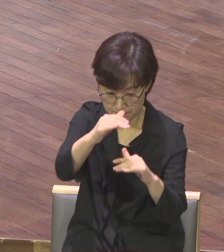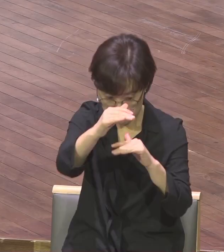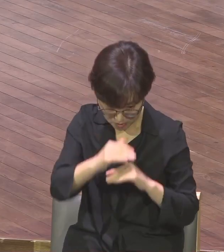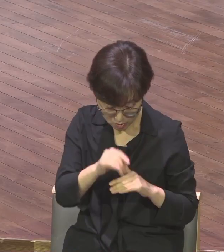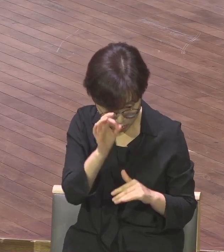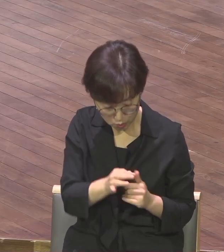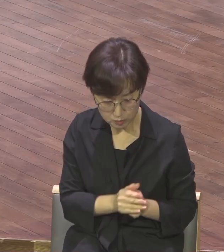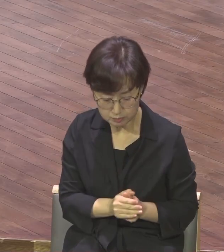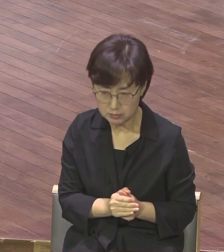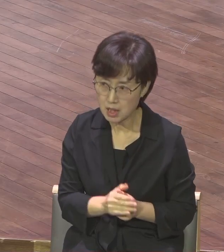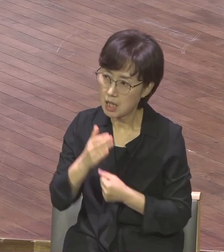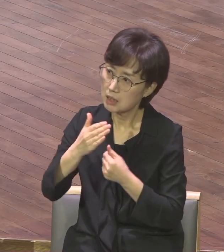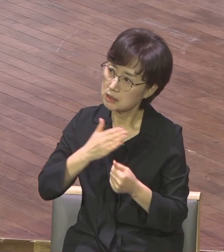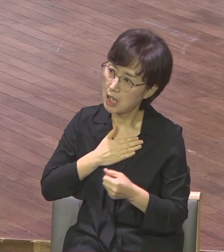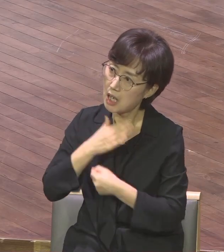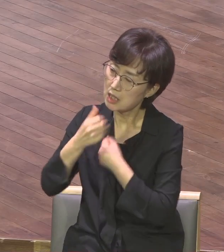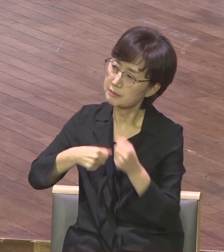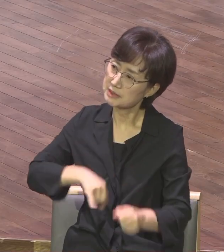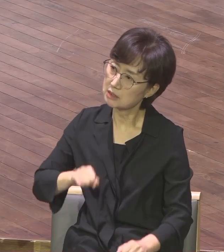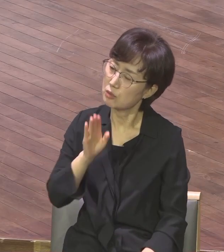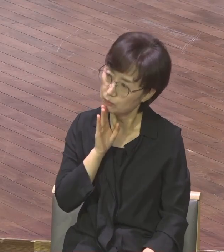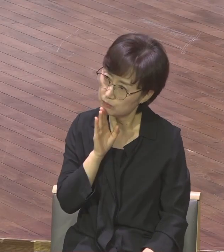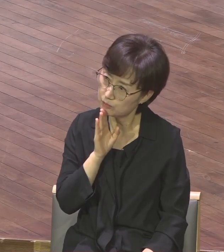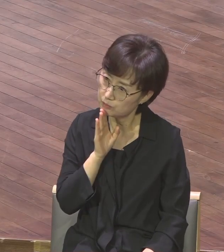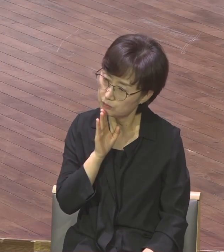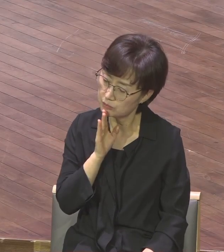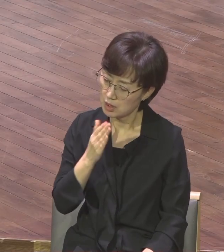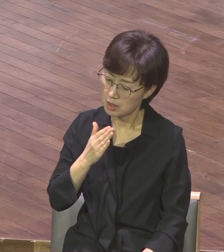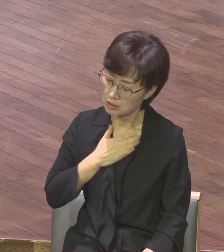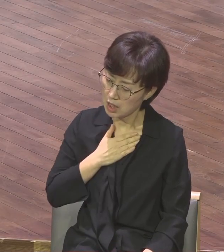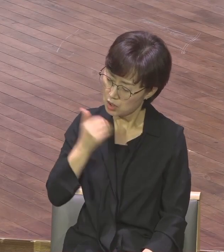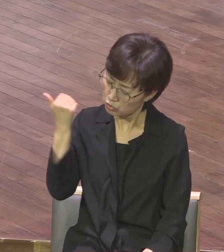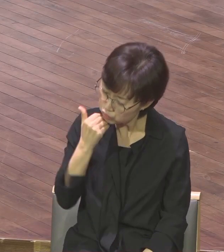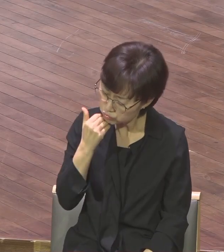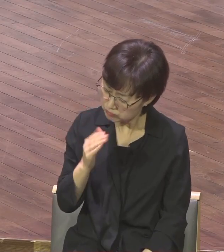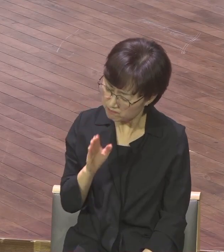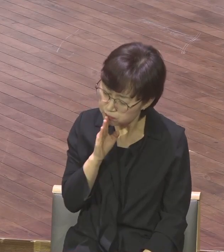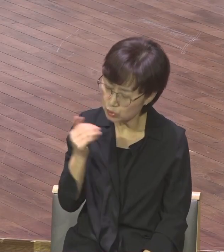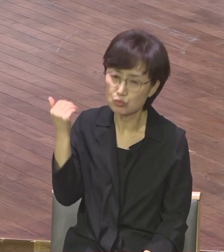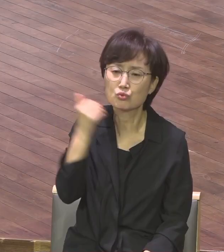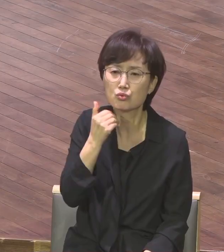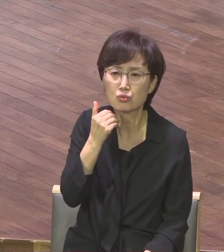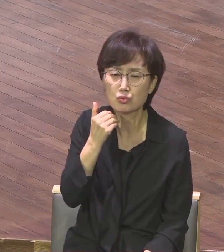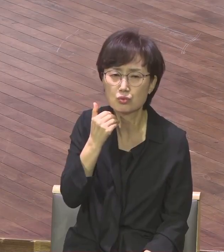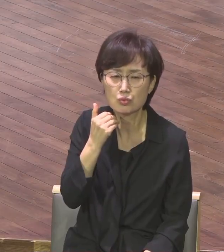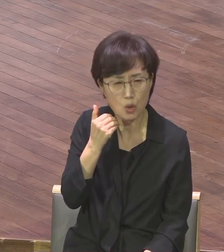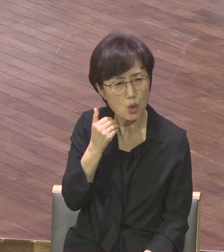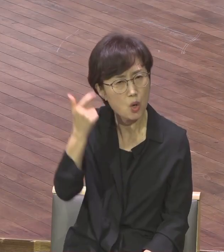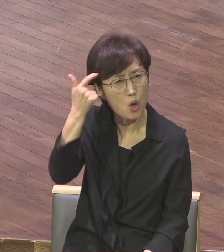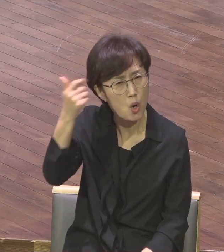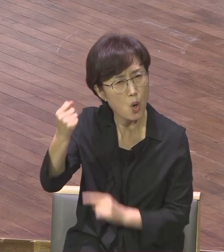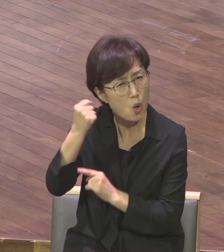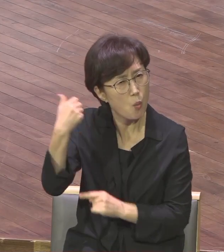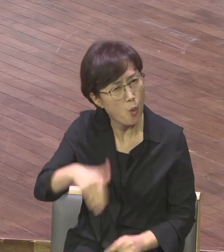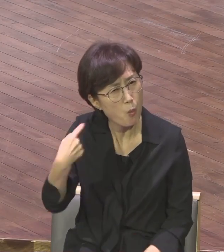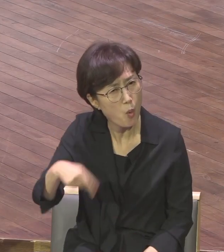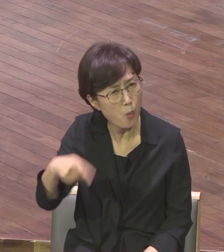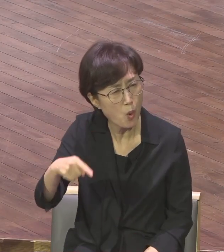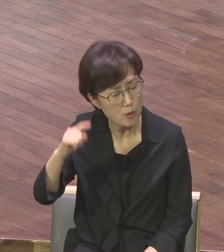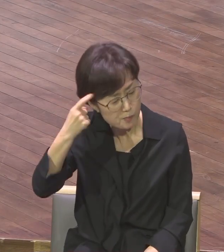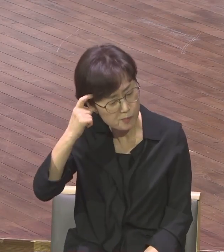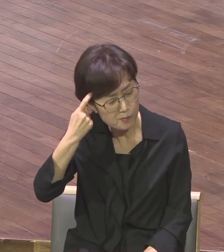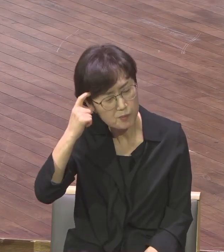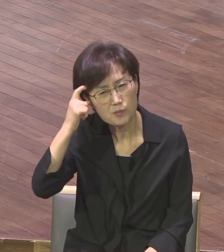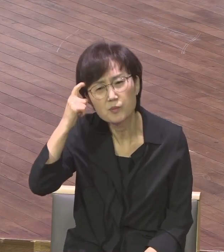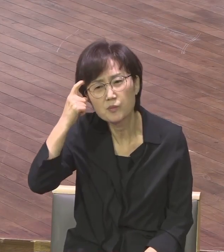된 우리가 어떤 영적 정체성을 가지고 이 땅에서 살아가야 될 것인가에